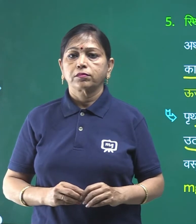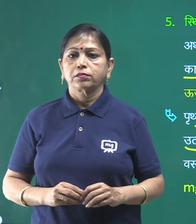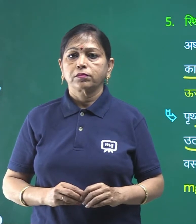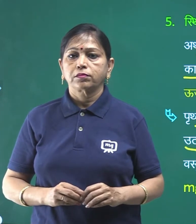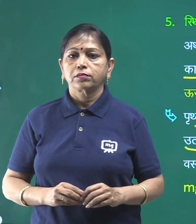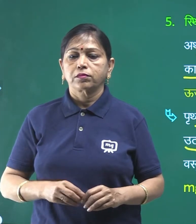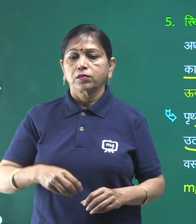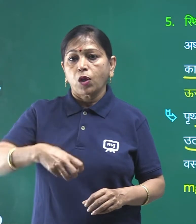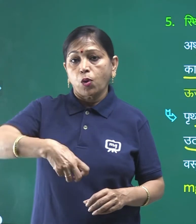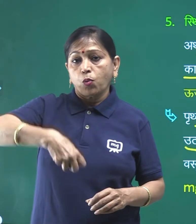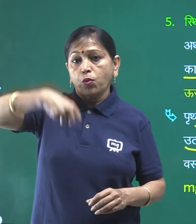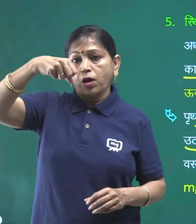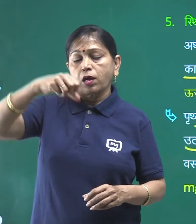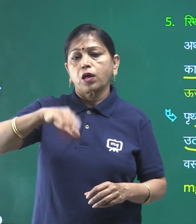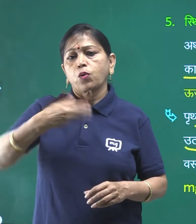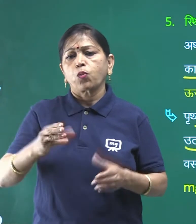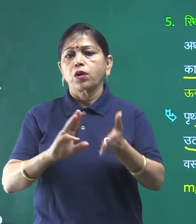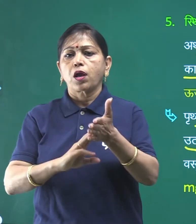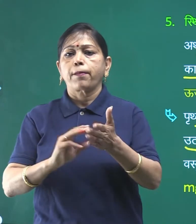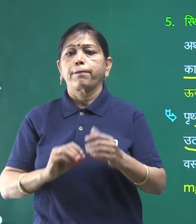गई किसी एम